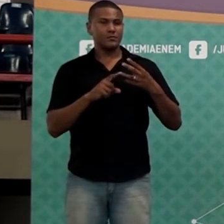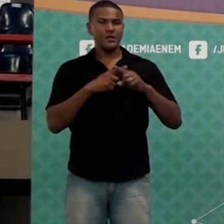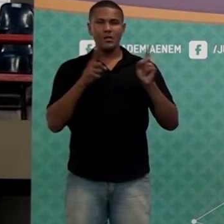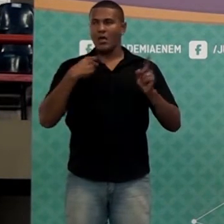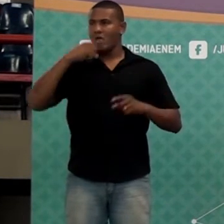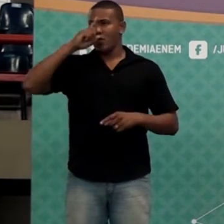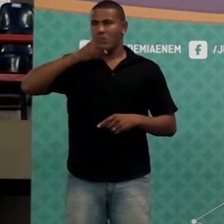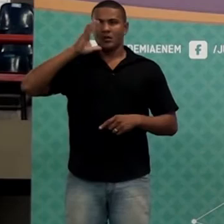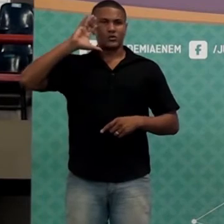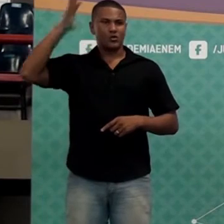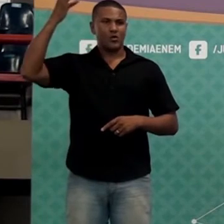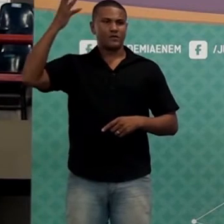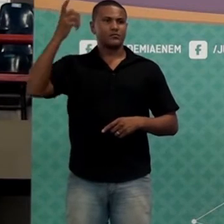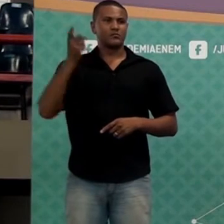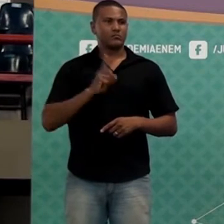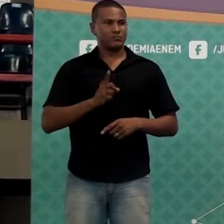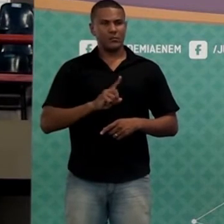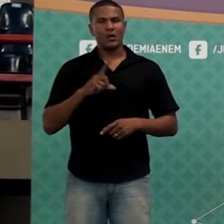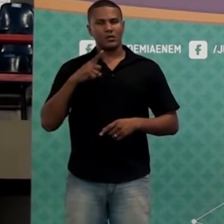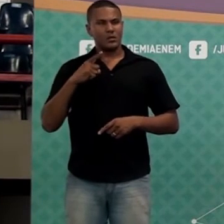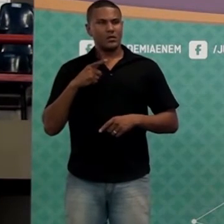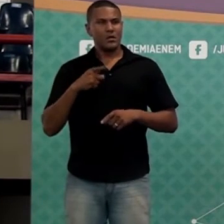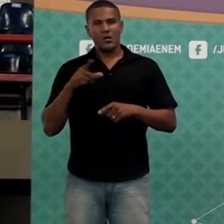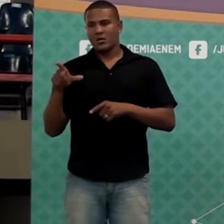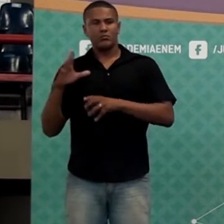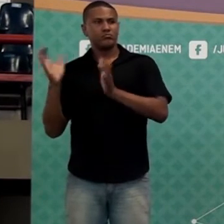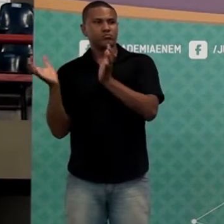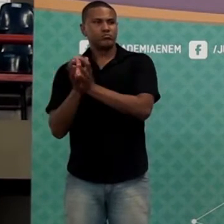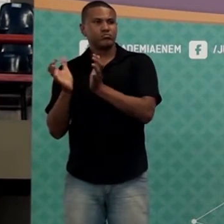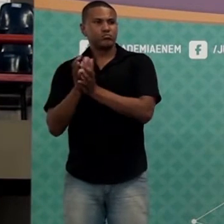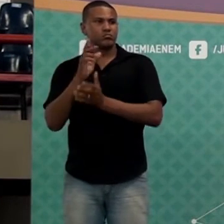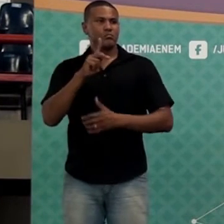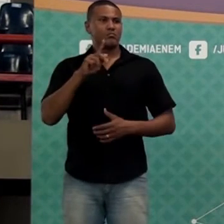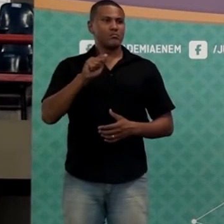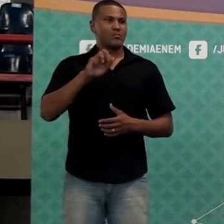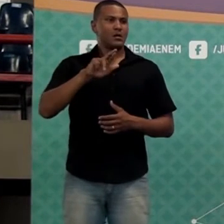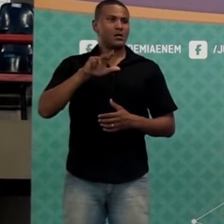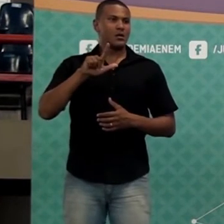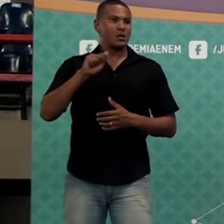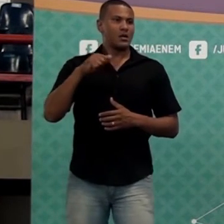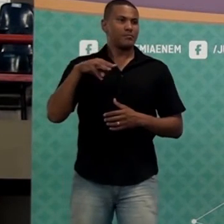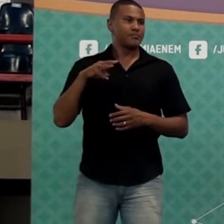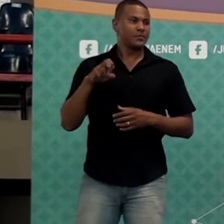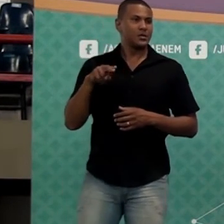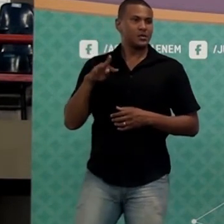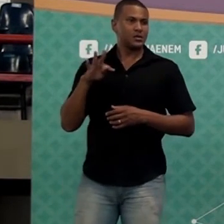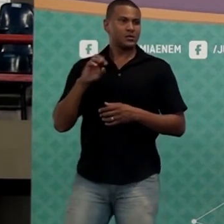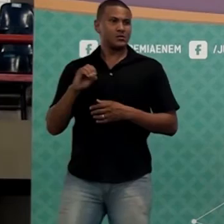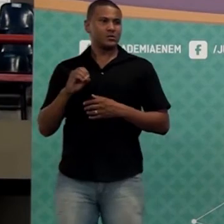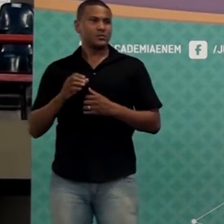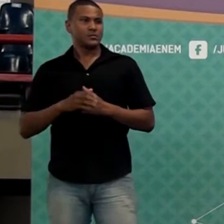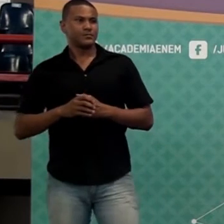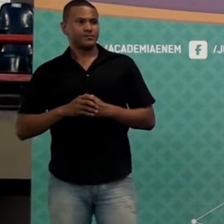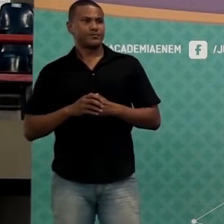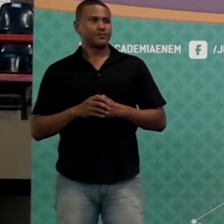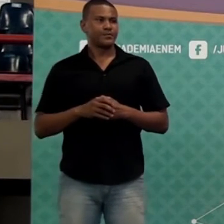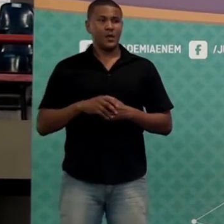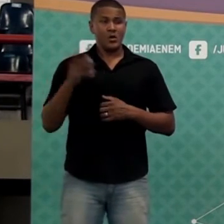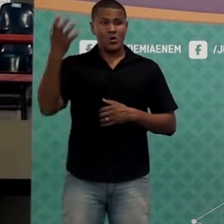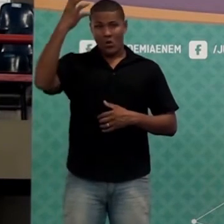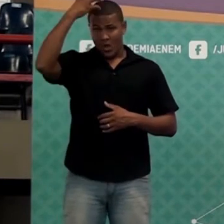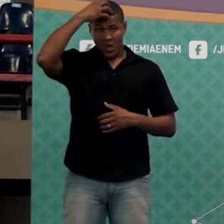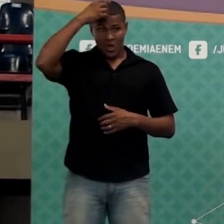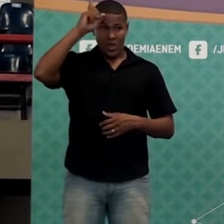é o parlamento, escolhido pelo povo. Tá bom? O rei nunca é escolhido pelo povo. O